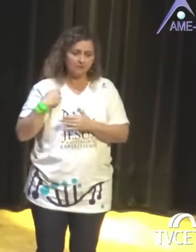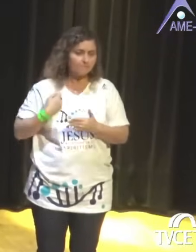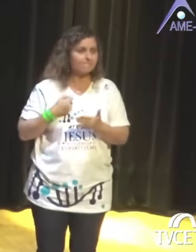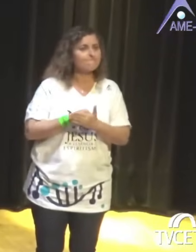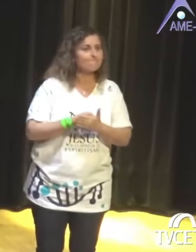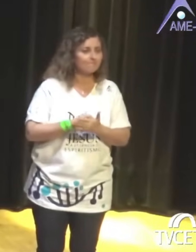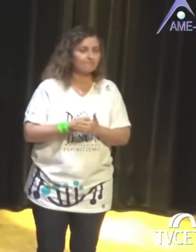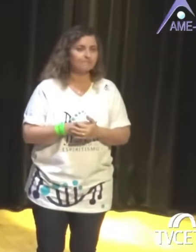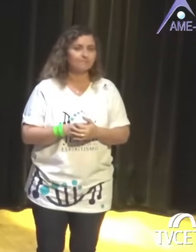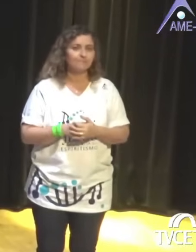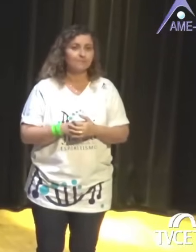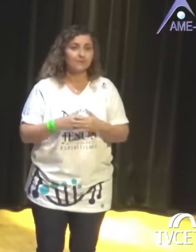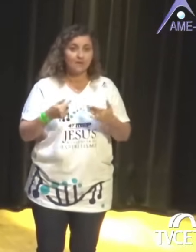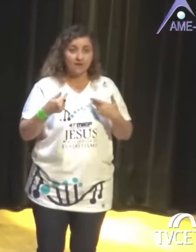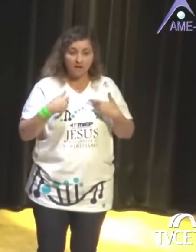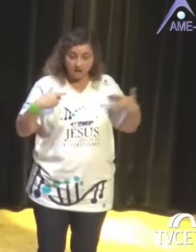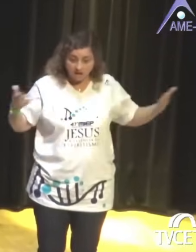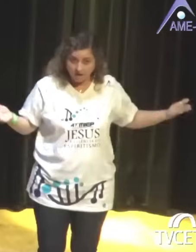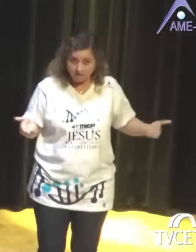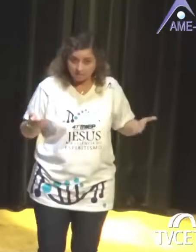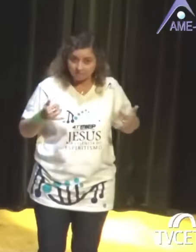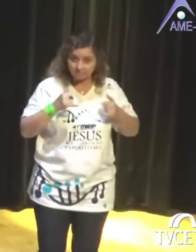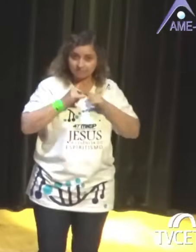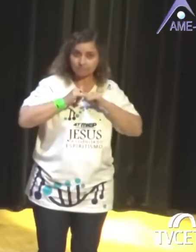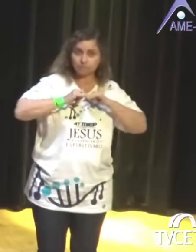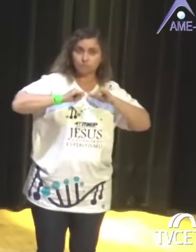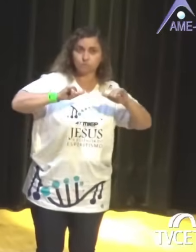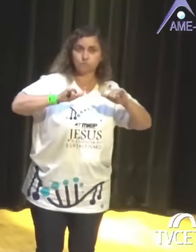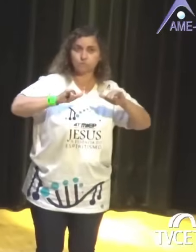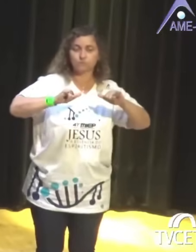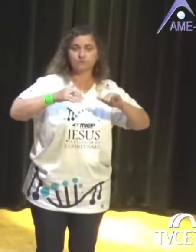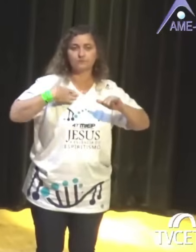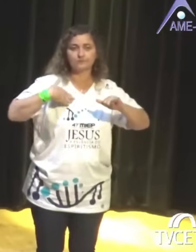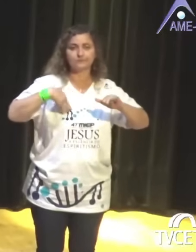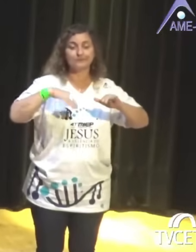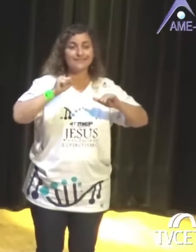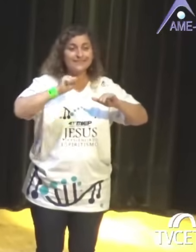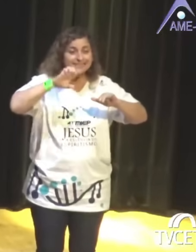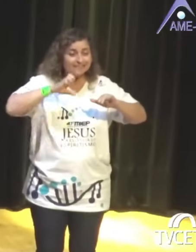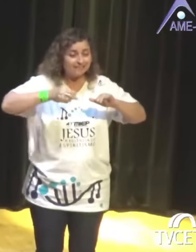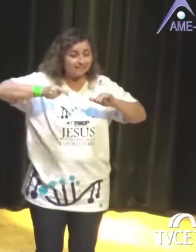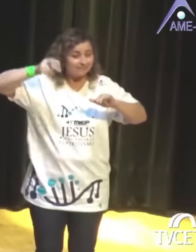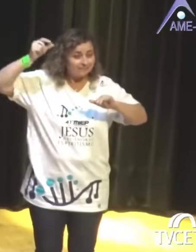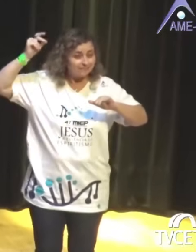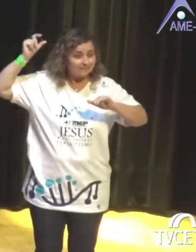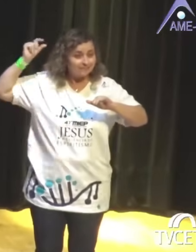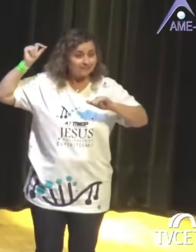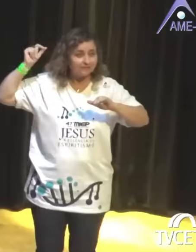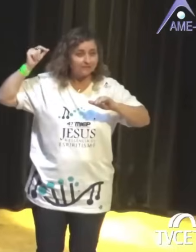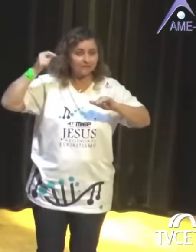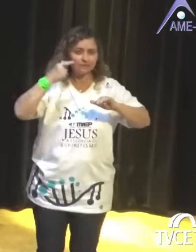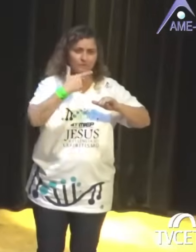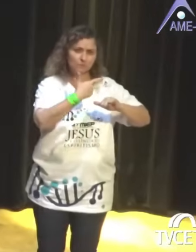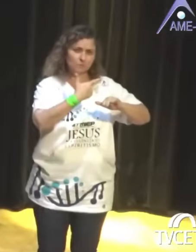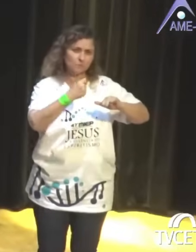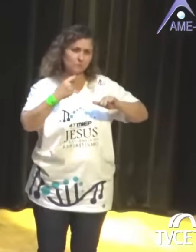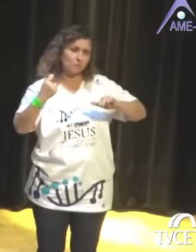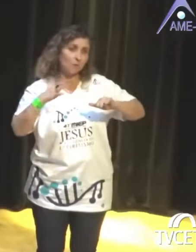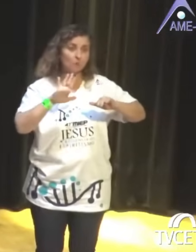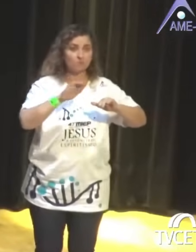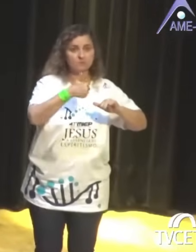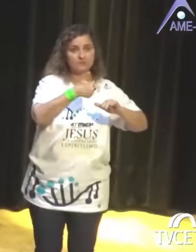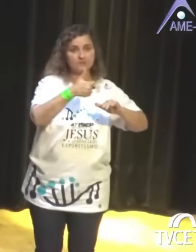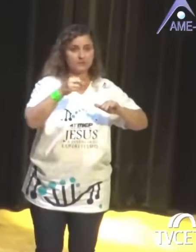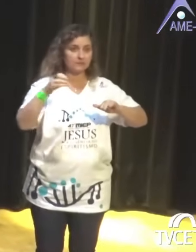insiste o que eu vou falar aqui eu seria queimado vivo que esse 200 anos há 100 anos